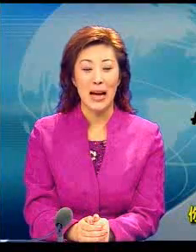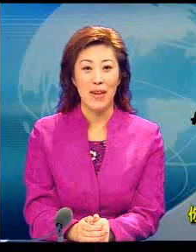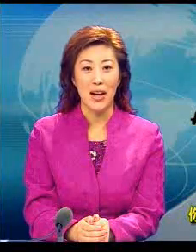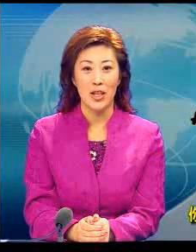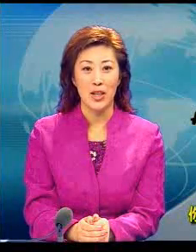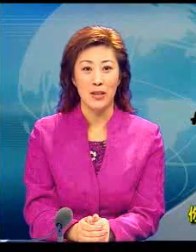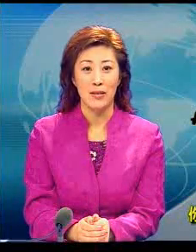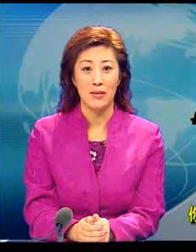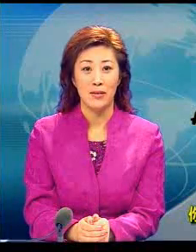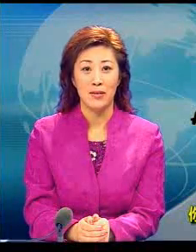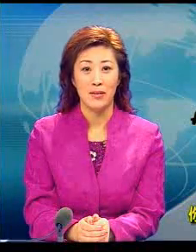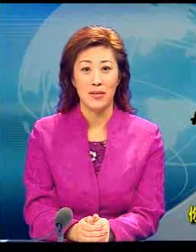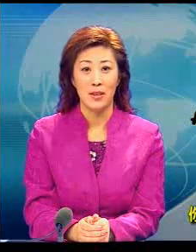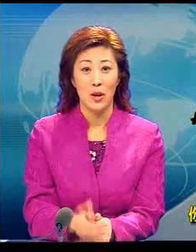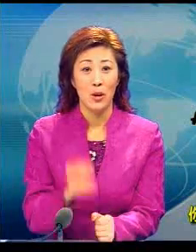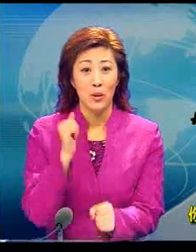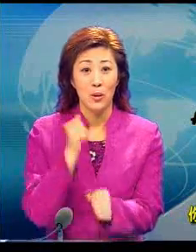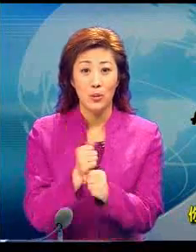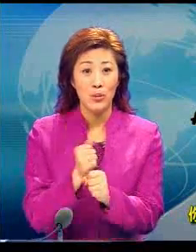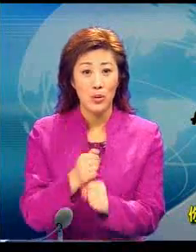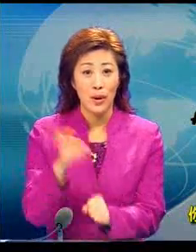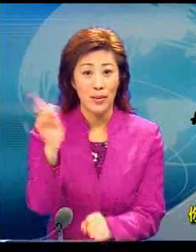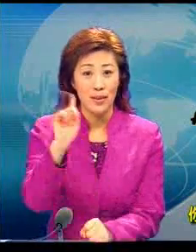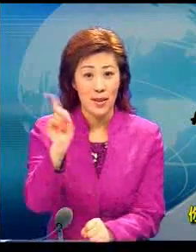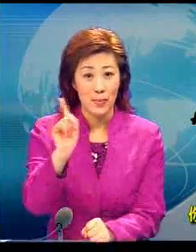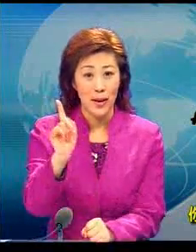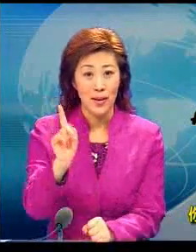是：工作什